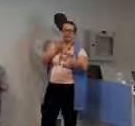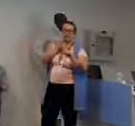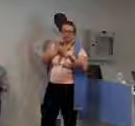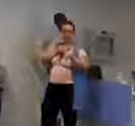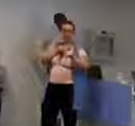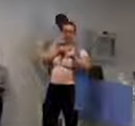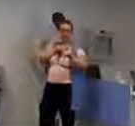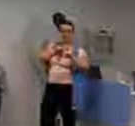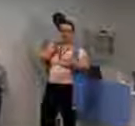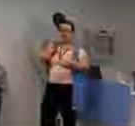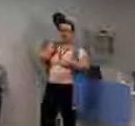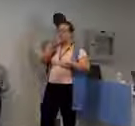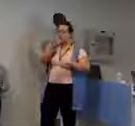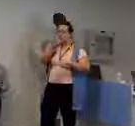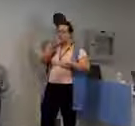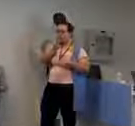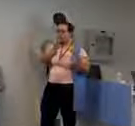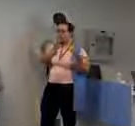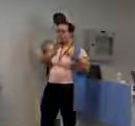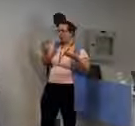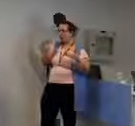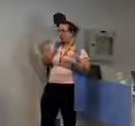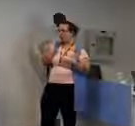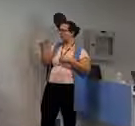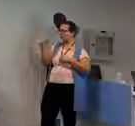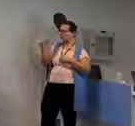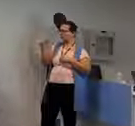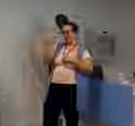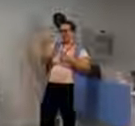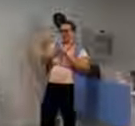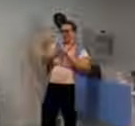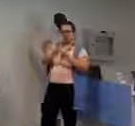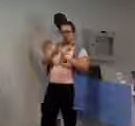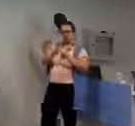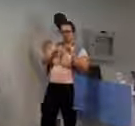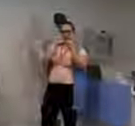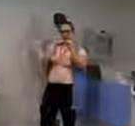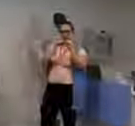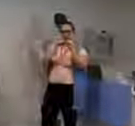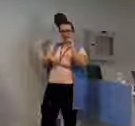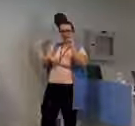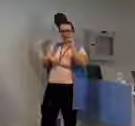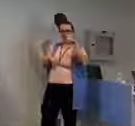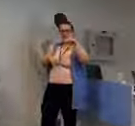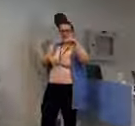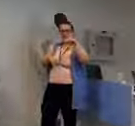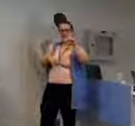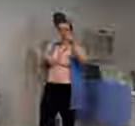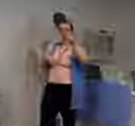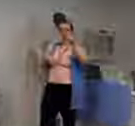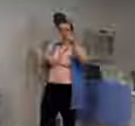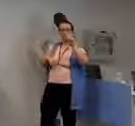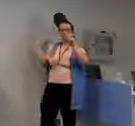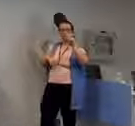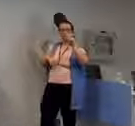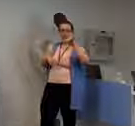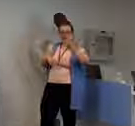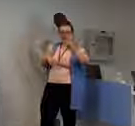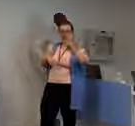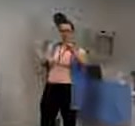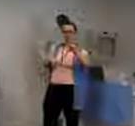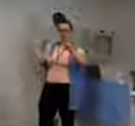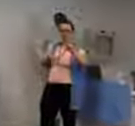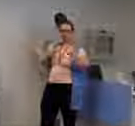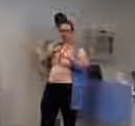para a sobrevivência das indústrias hoje, que é a engenharia simultânea. Okay? Então, provavelmente a gente vai cobrir uma parte